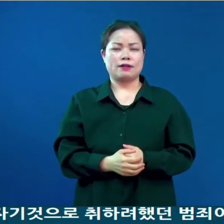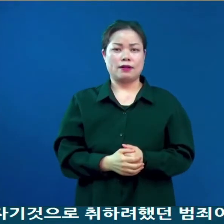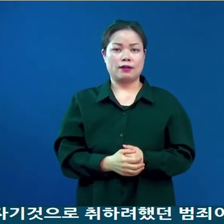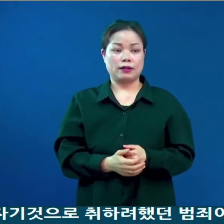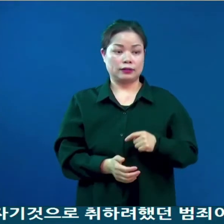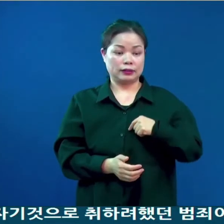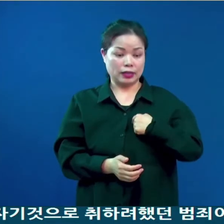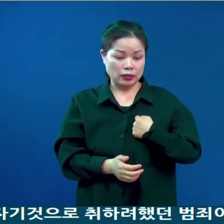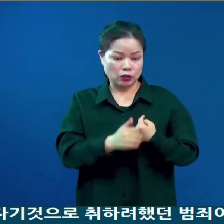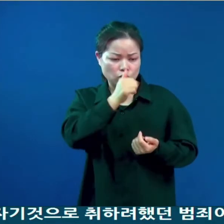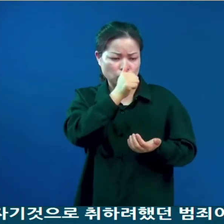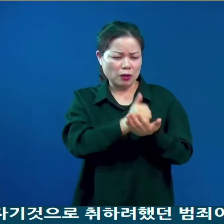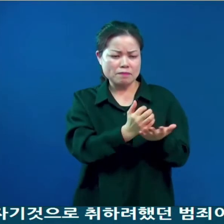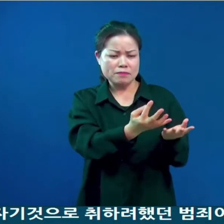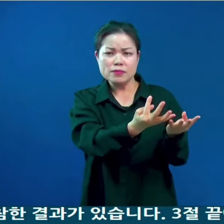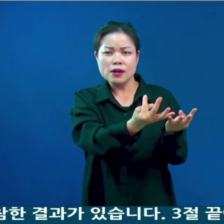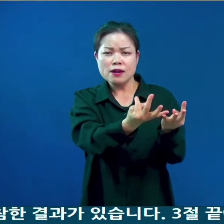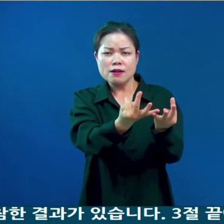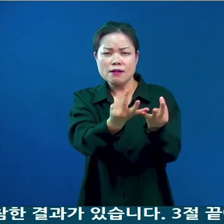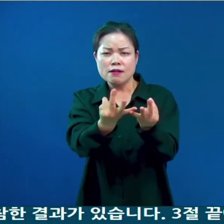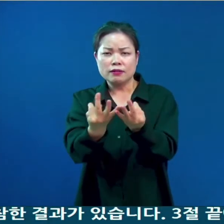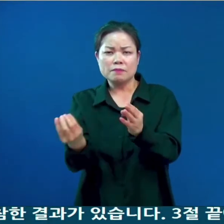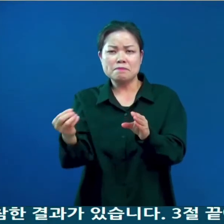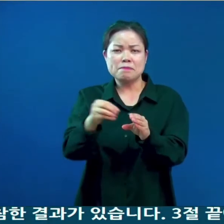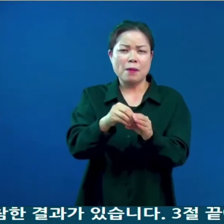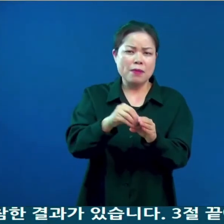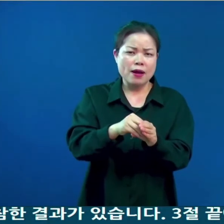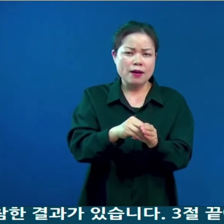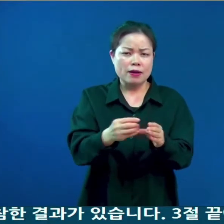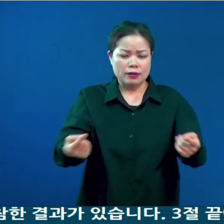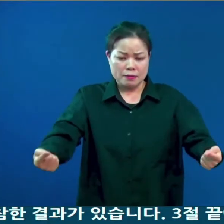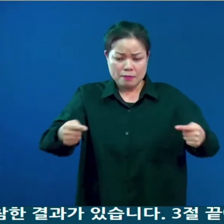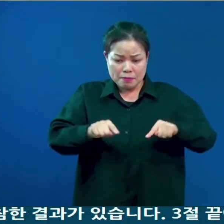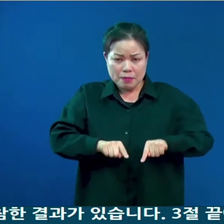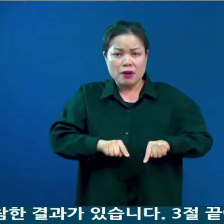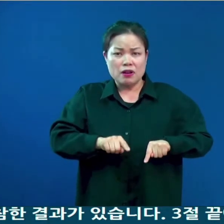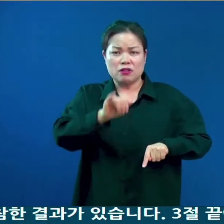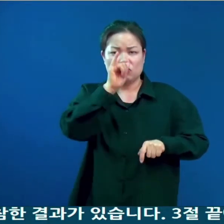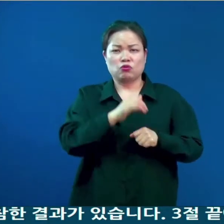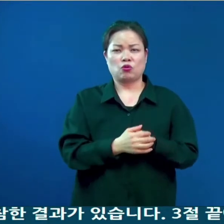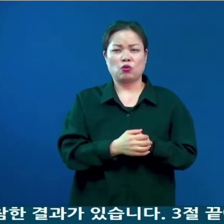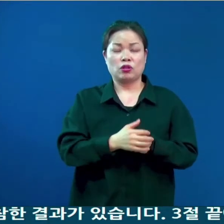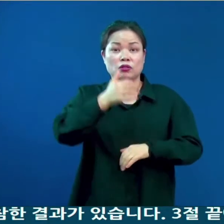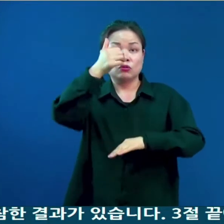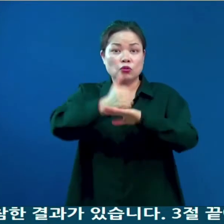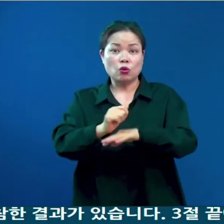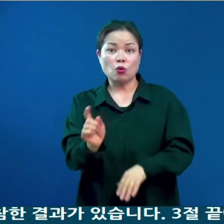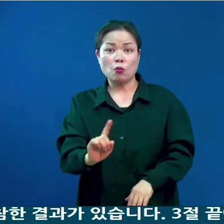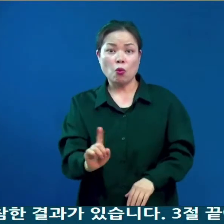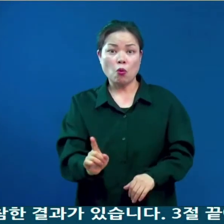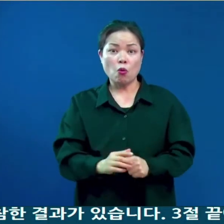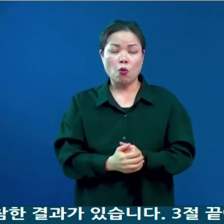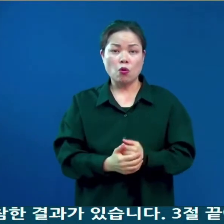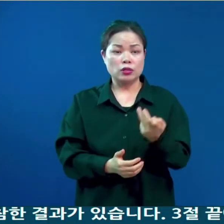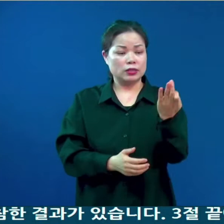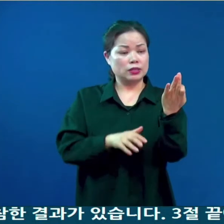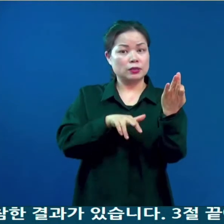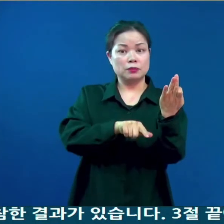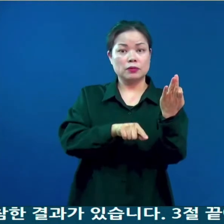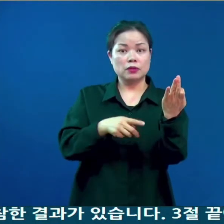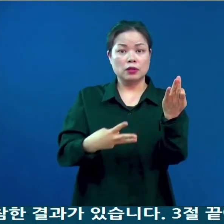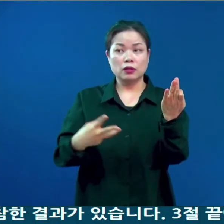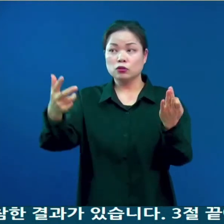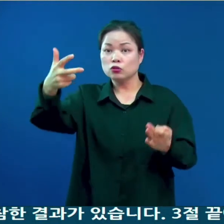자신의 죄에 많은 사람이 가담하도록 동참하게 했습니다. 그 결과 어떤 결과가 일어났습니까? 14절을